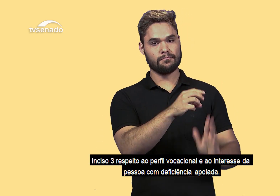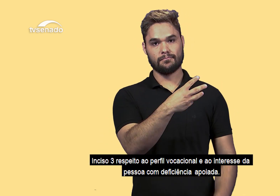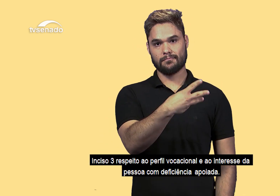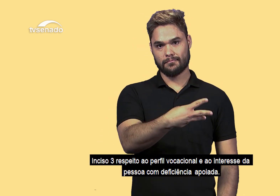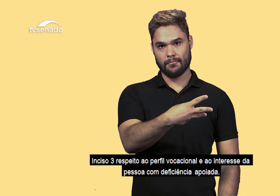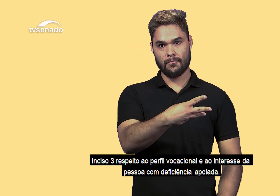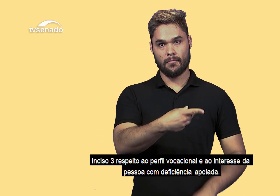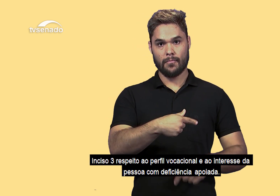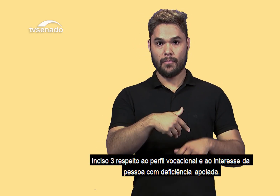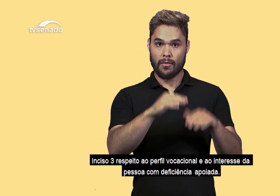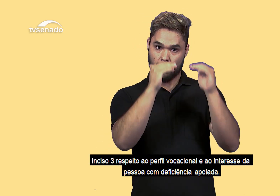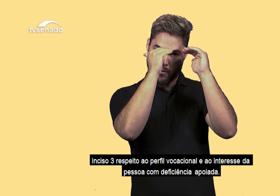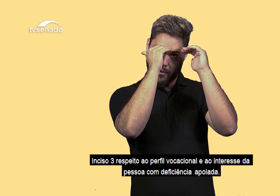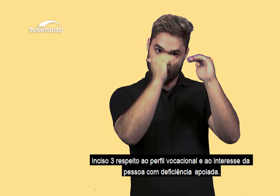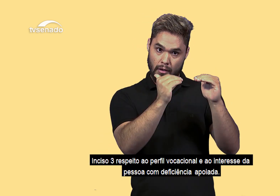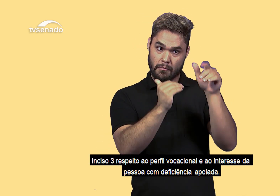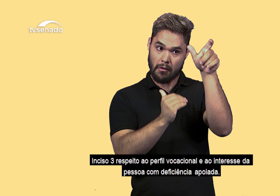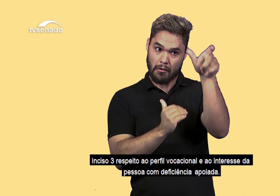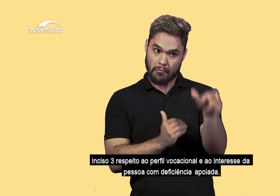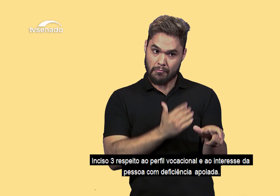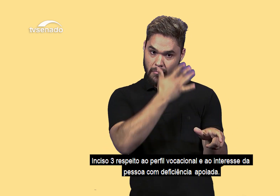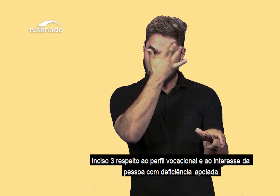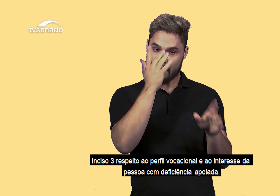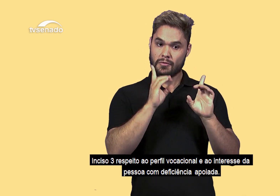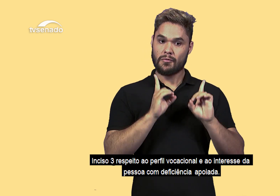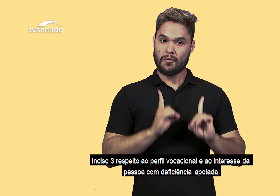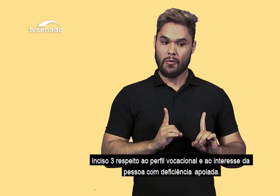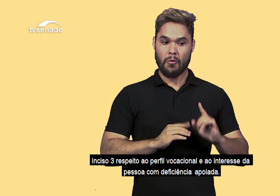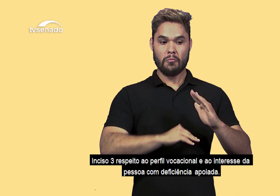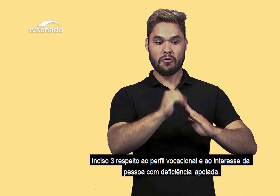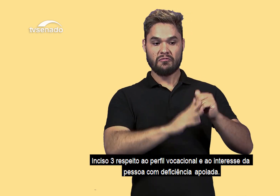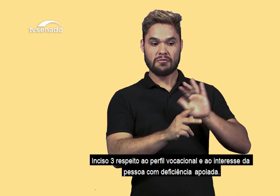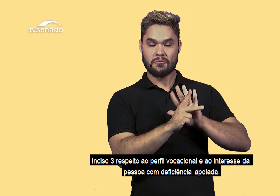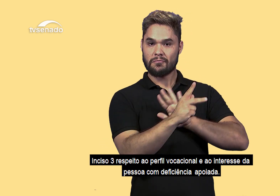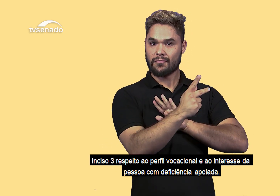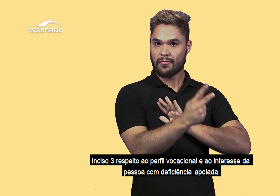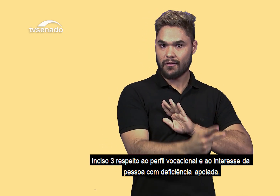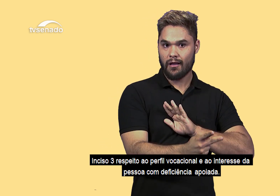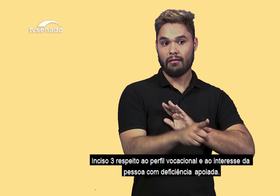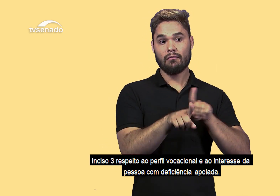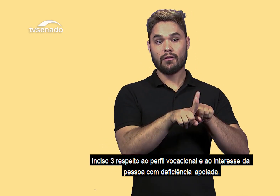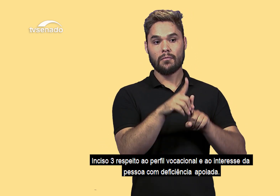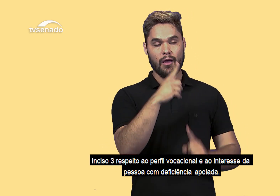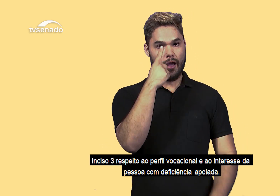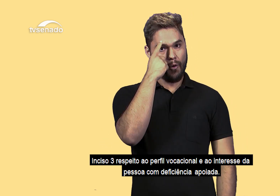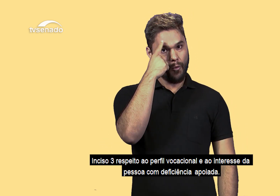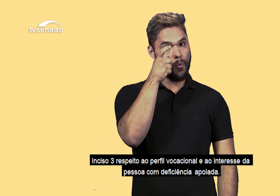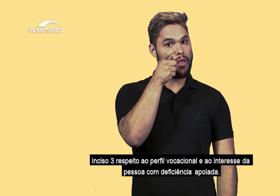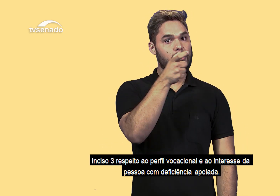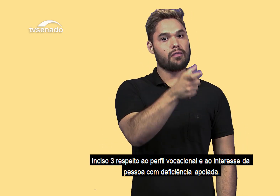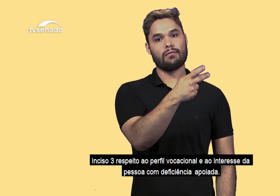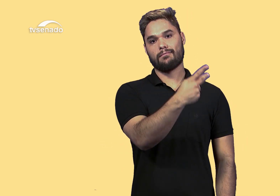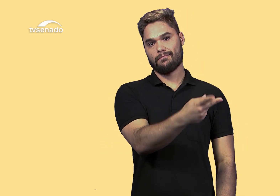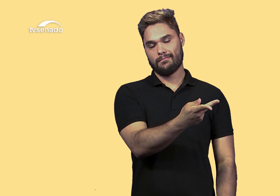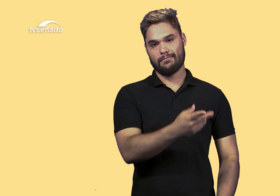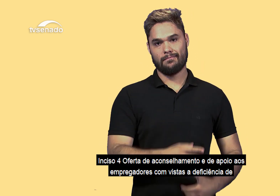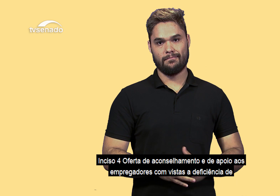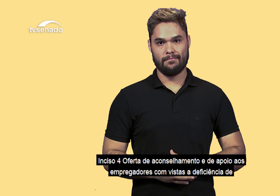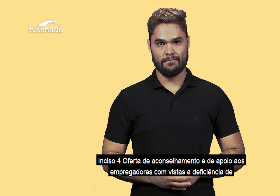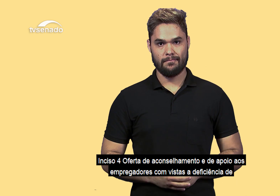3 Respeito ao perfil vocacional e ao interesse da pessoa com deficiência apoiada